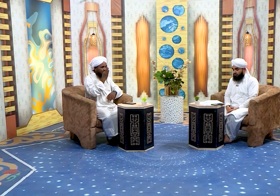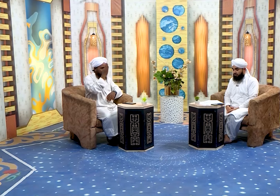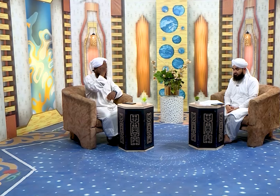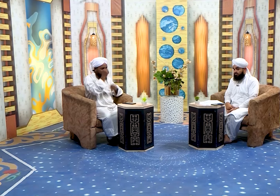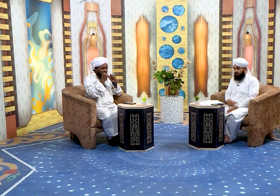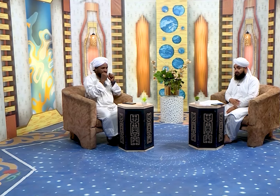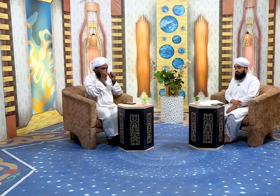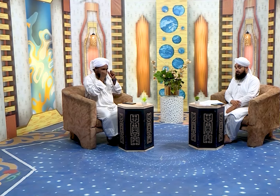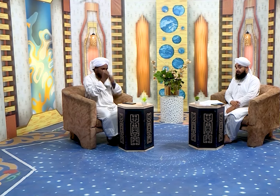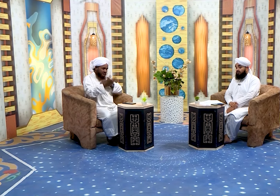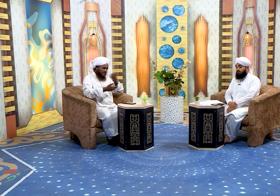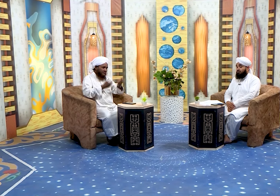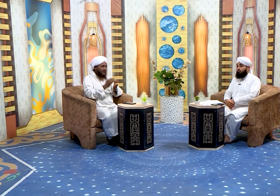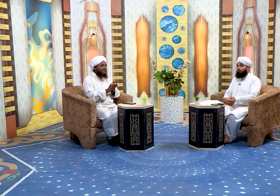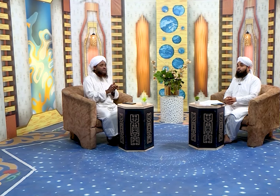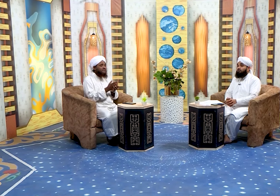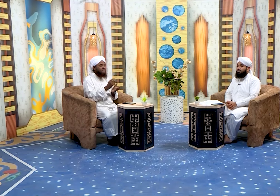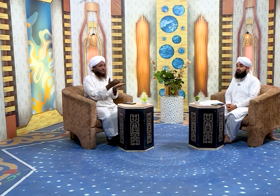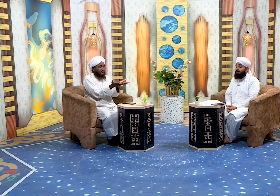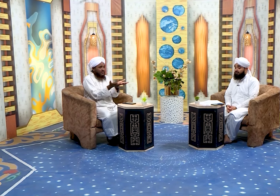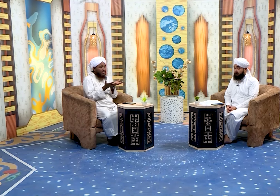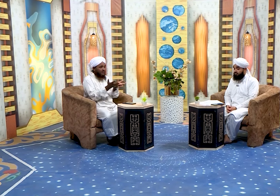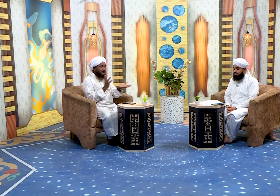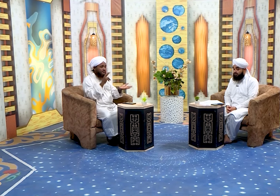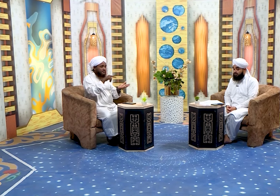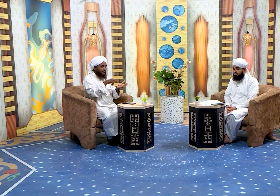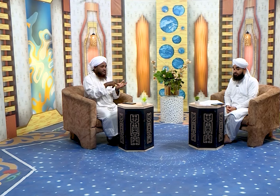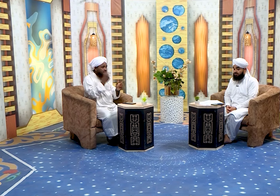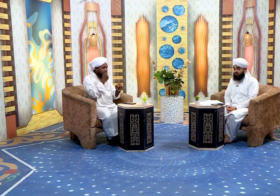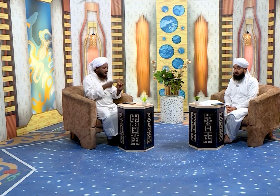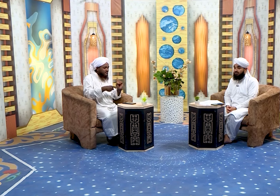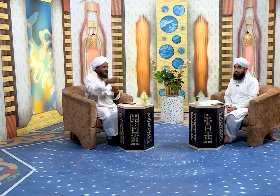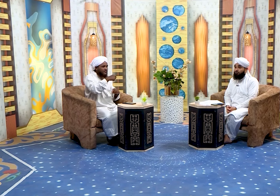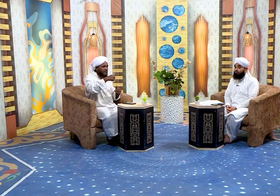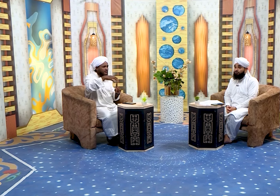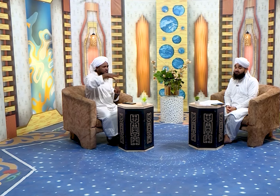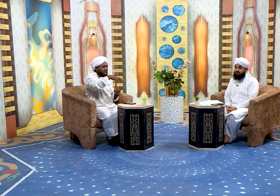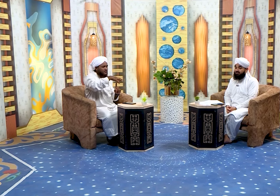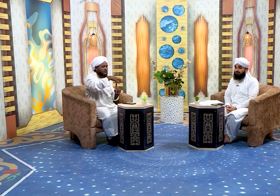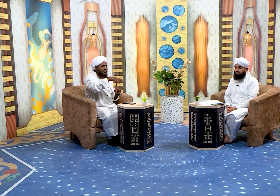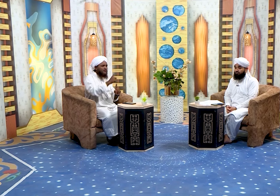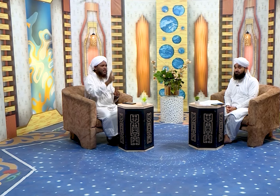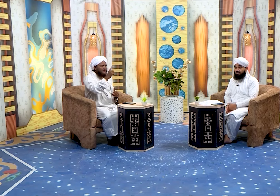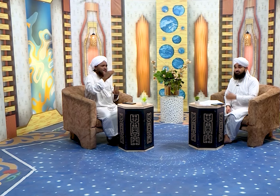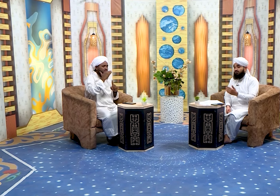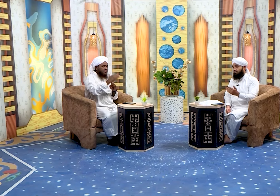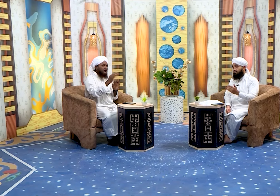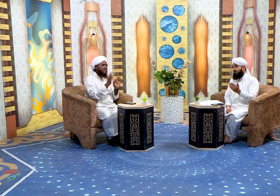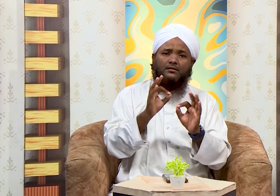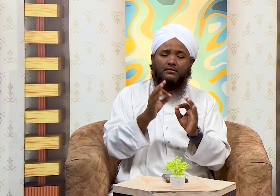نے اشارت فرمایا قیامت کے روز اللہ کریم کے عرش کے سوا کوئی سایہ نہیں ہوگا قیامت کے دن اللہ